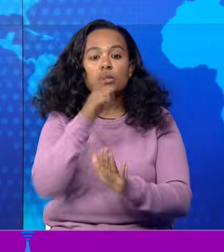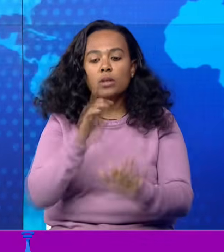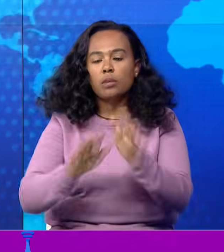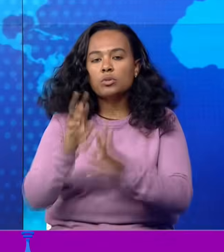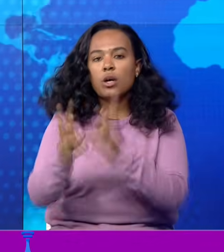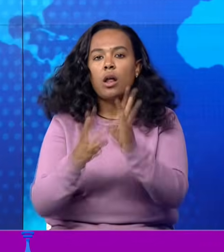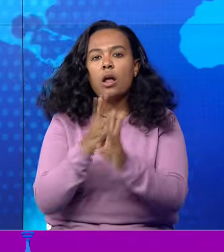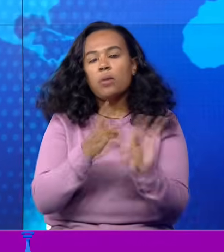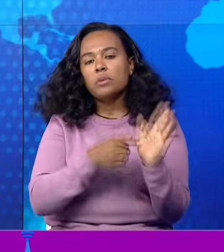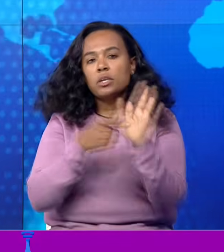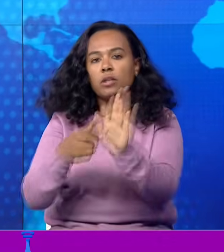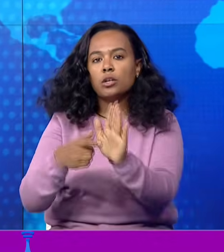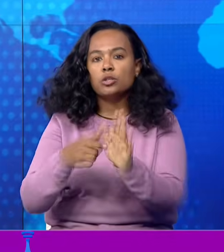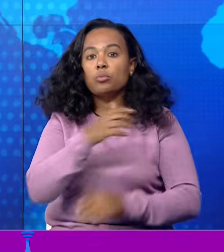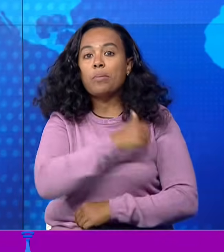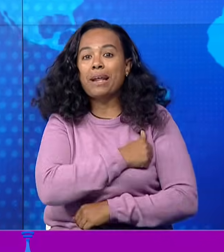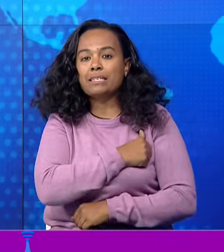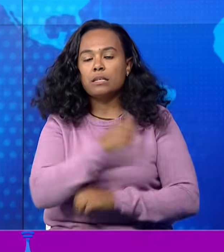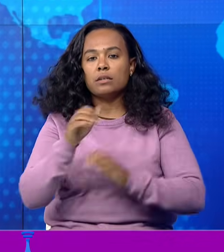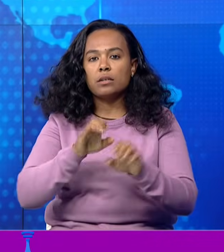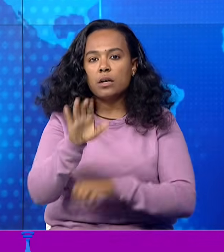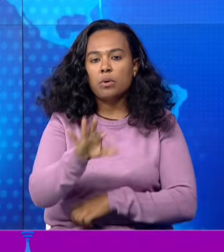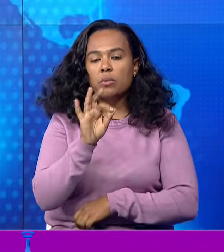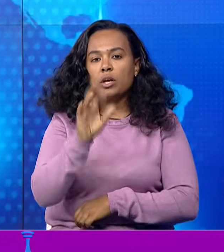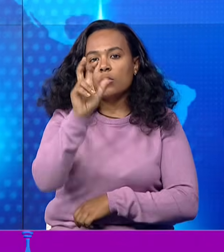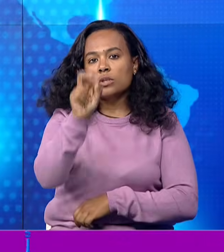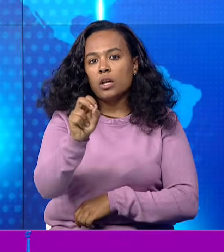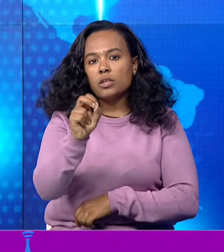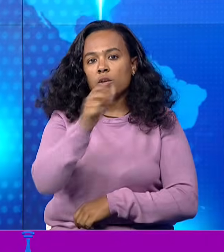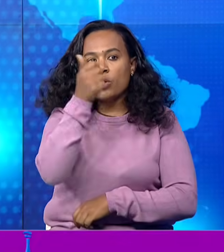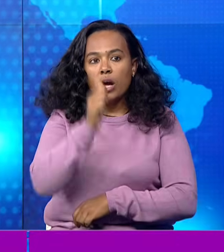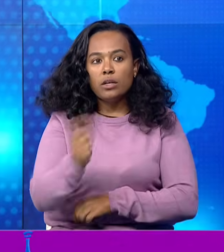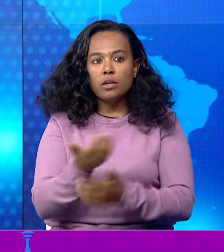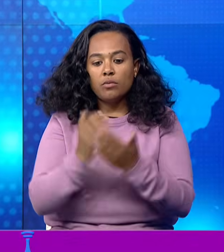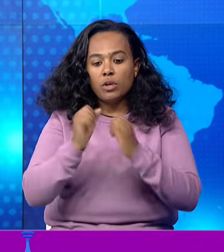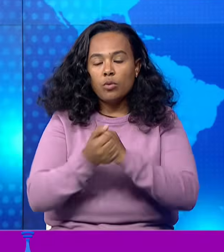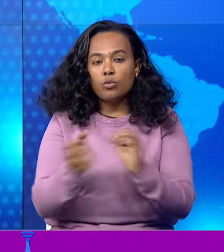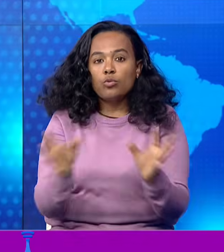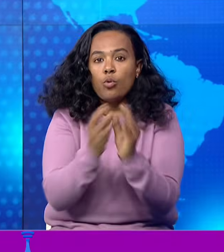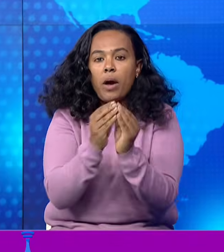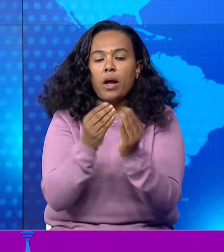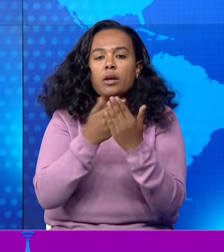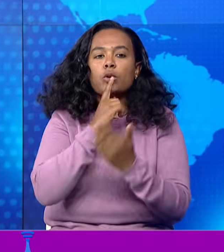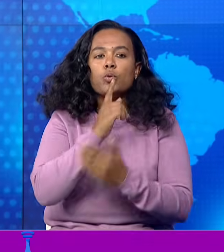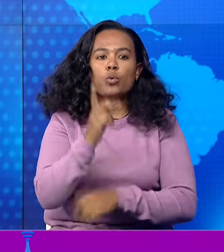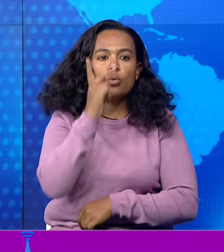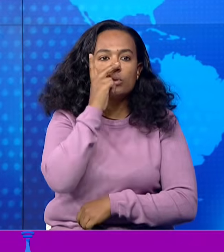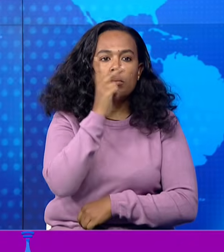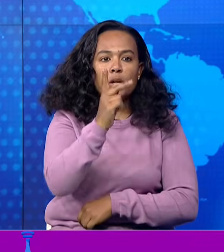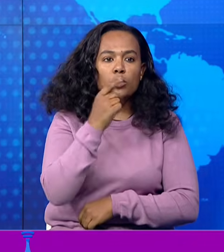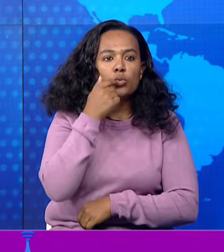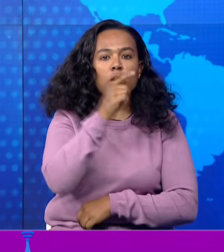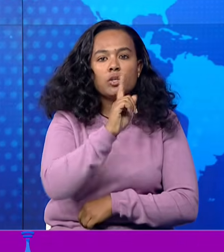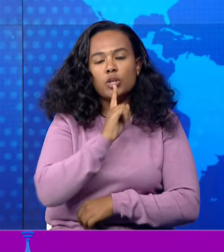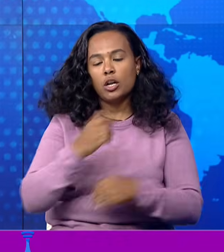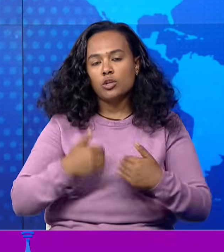ለዓለም አሳይታለች። በብራዚል ቤሌም እየተካሄደ በሚገኘው 30ኛው የአየር ንብረት ለውጥ ጉባኤም ይህንኑ ነው ተመልከቱ እያለች